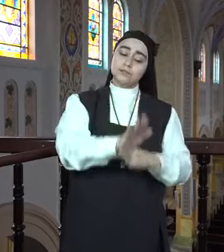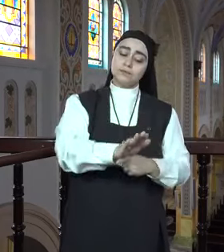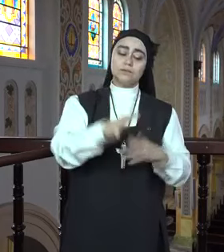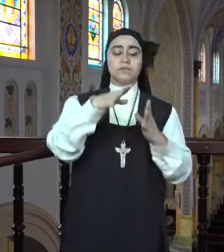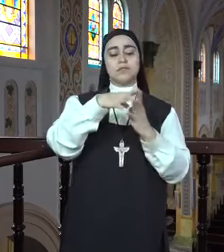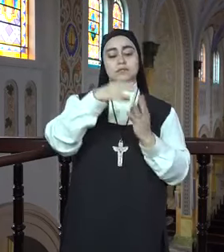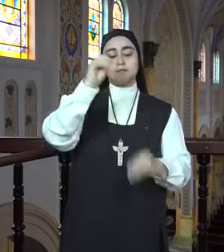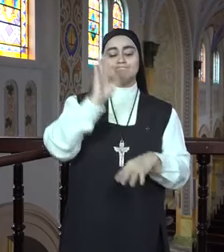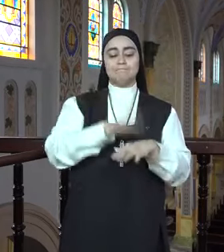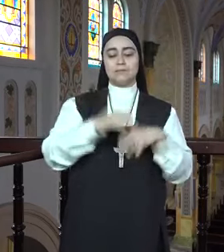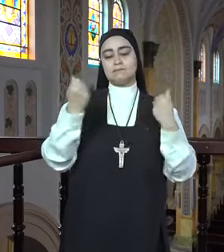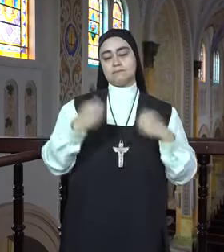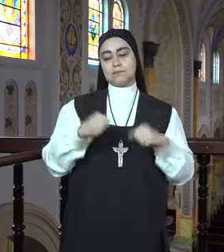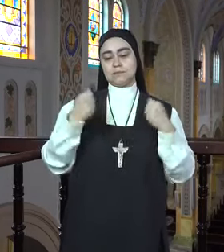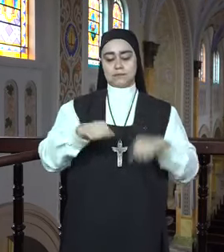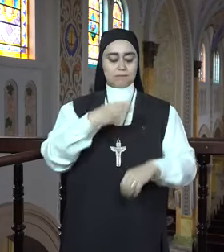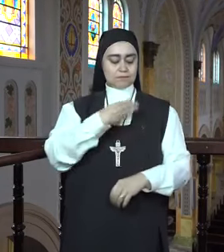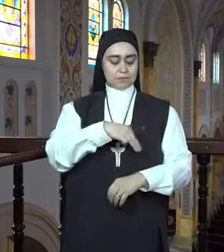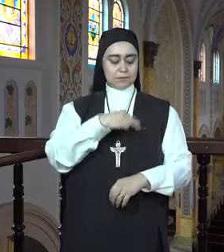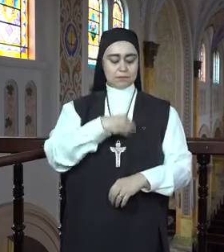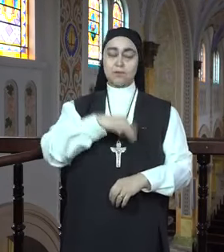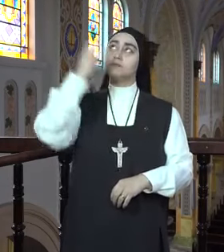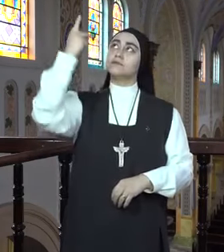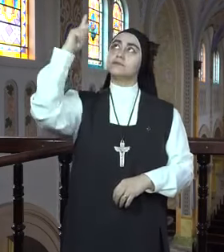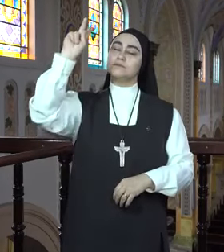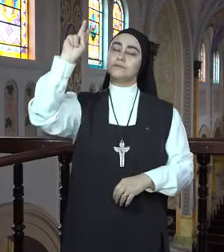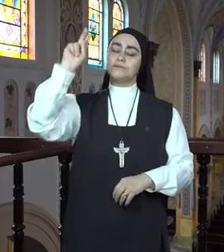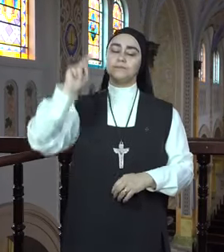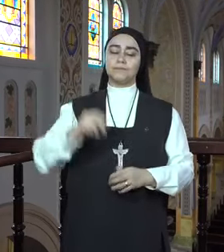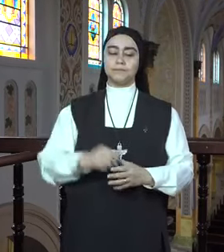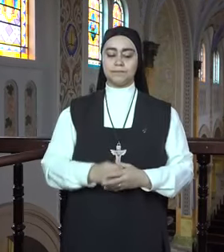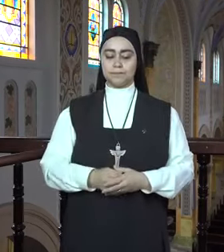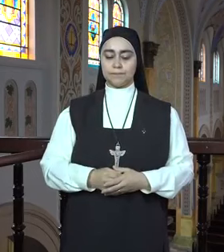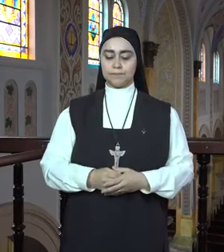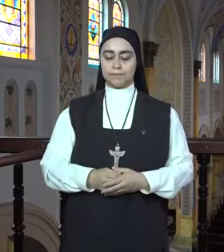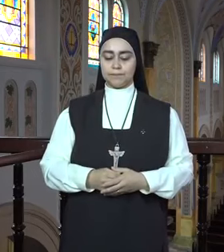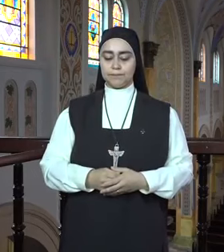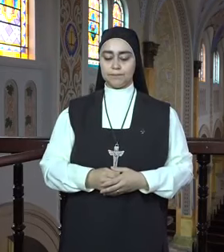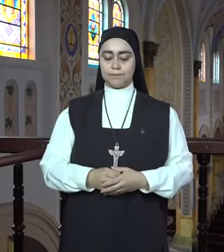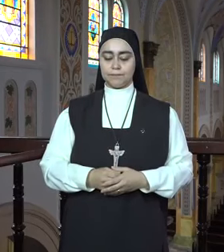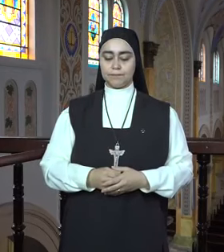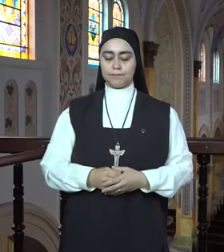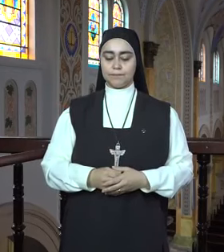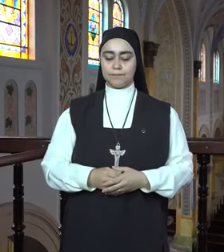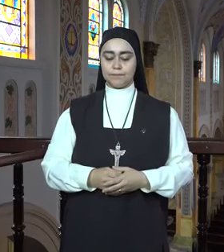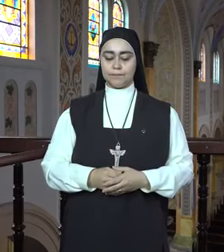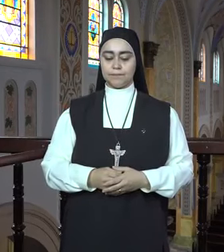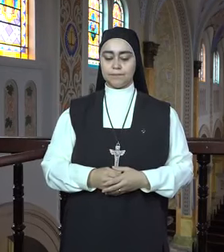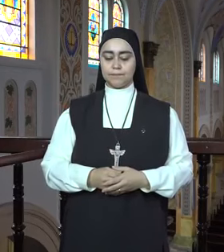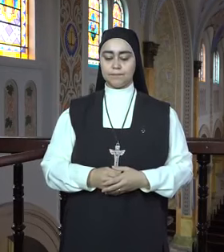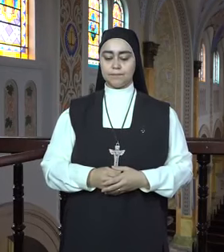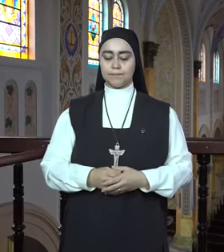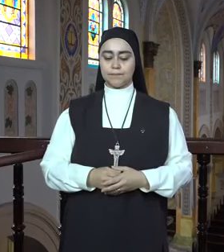e socorrei principalmente as que mais precisarem da vossa misericórdia.